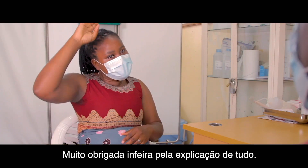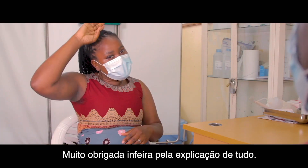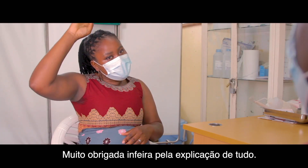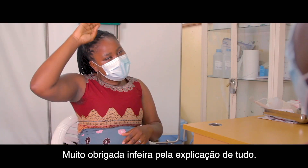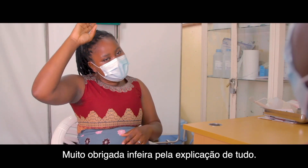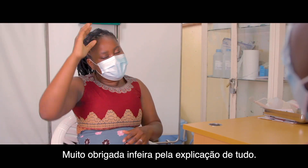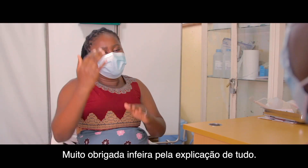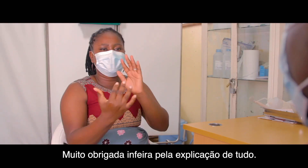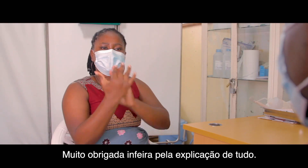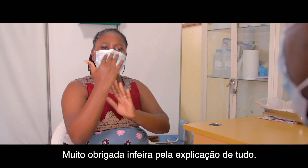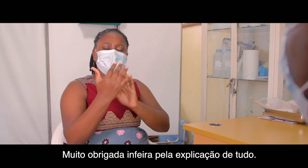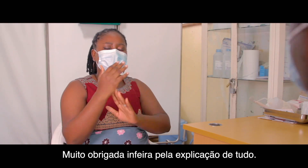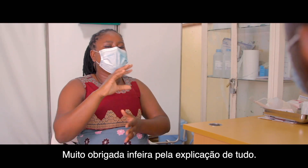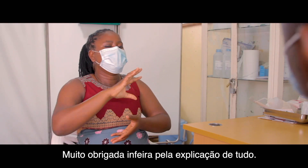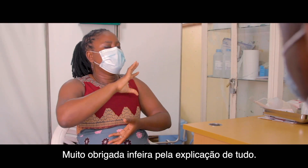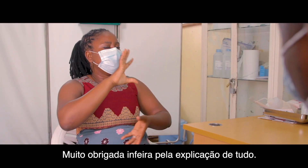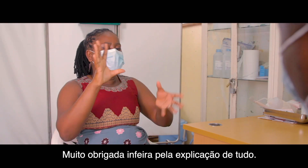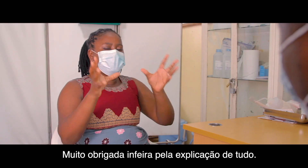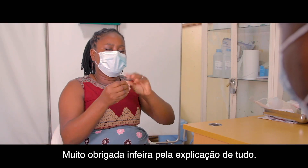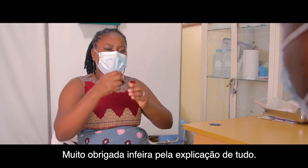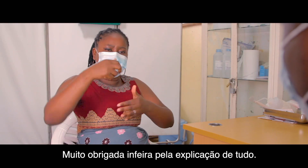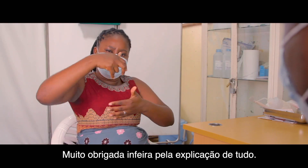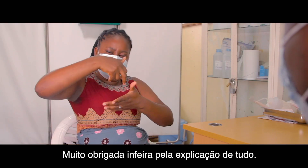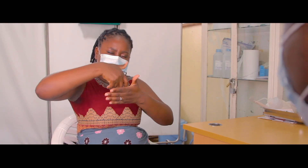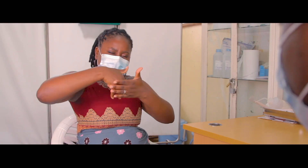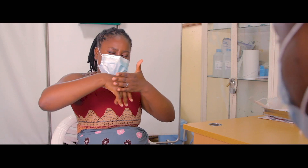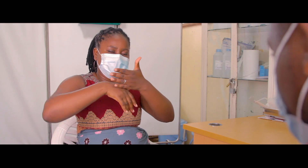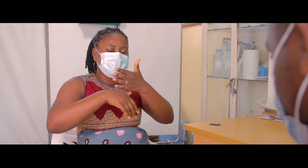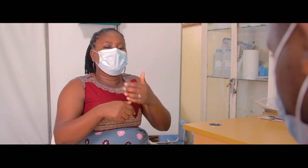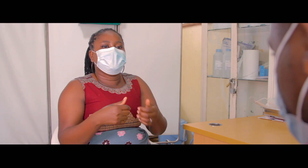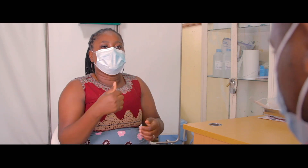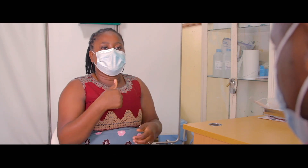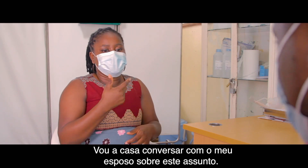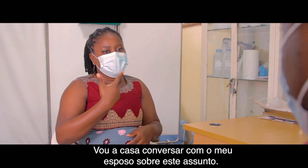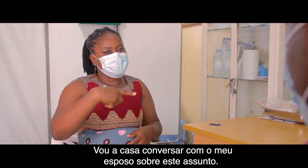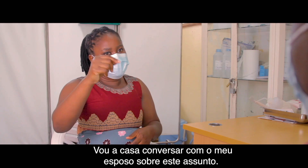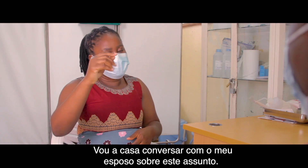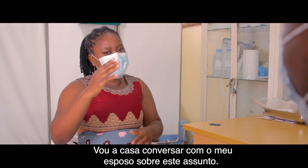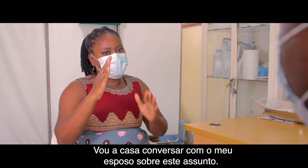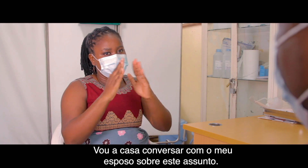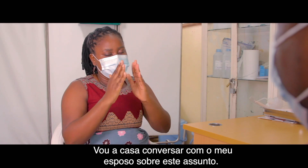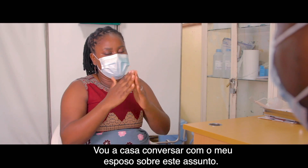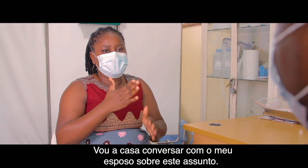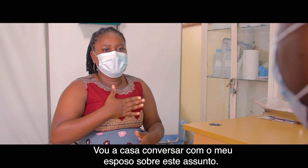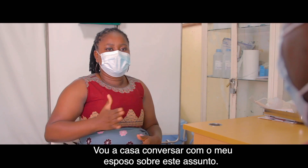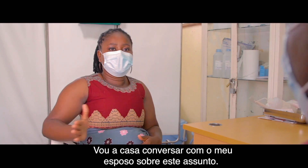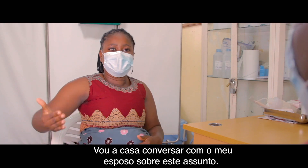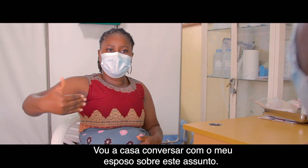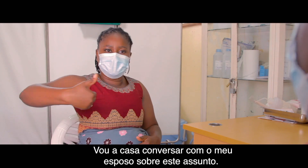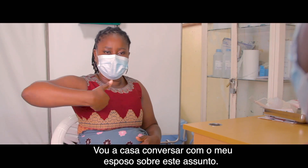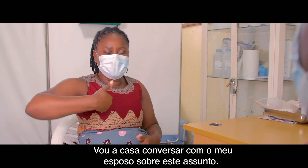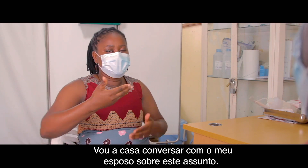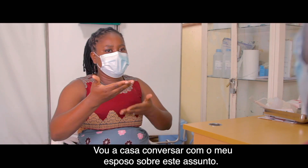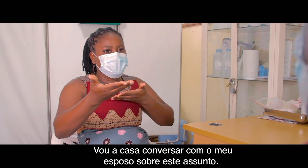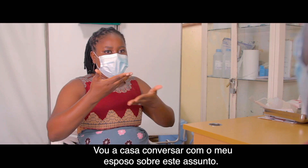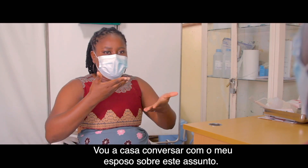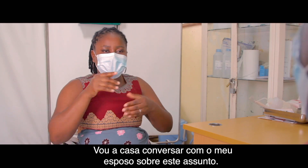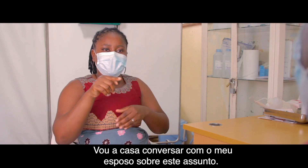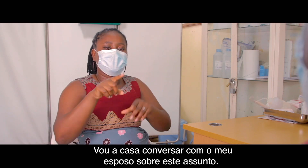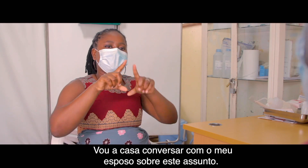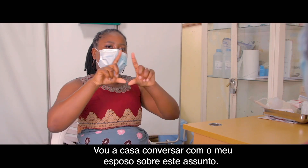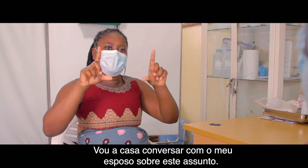Muito obrigada, enfermeira, pela explicação de tudo. Vou a casa, vou conversar com o meu